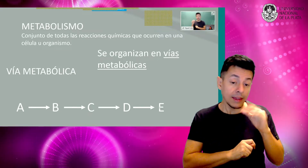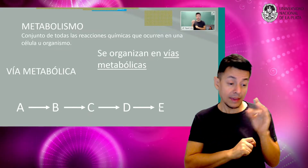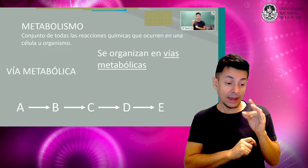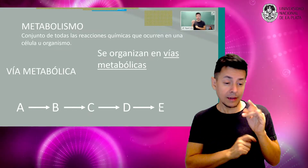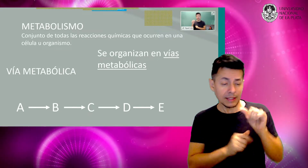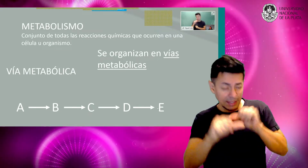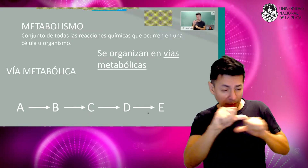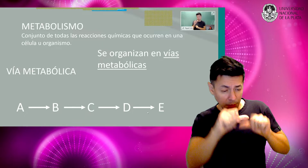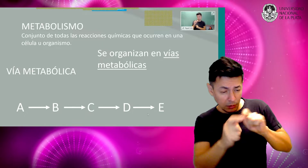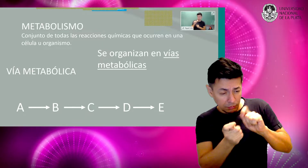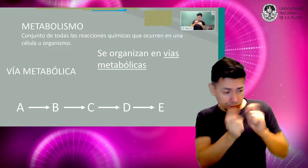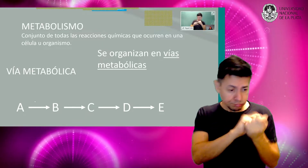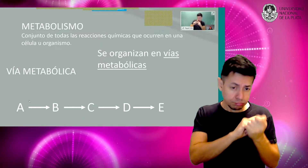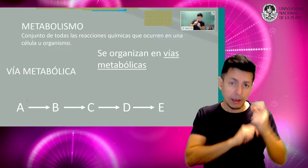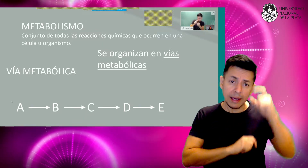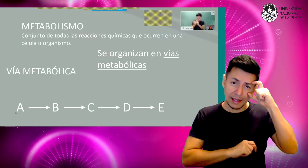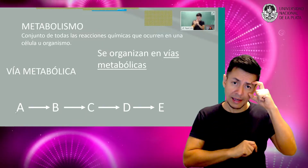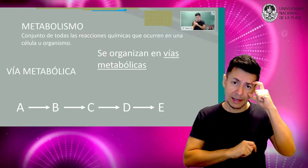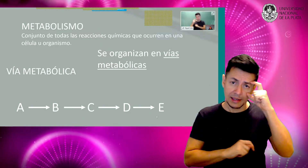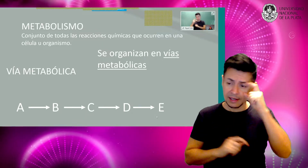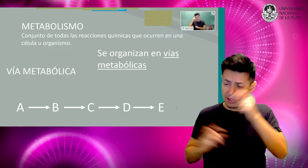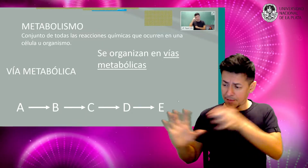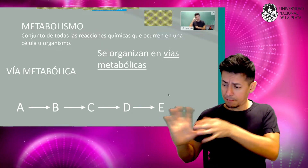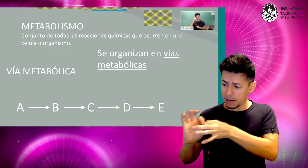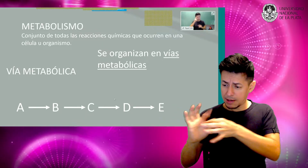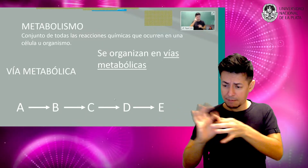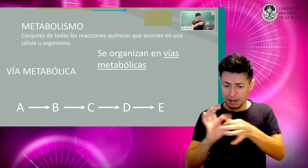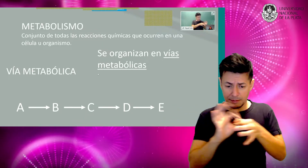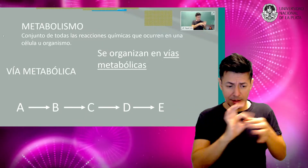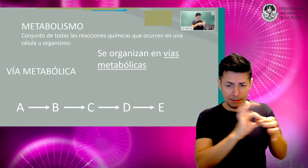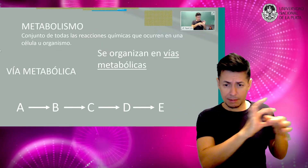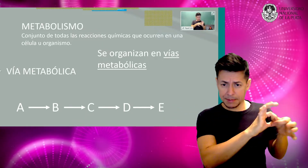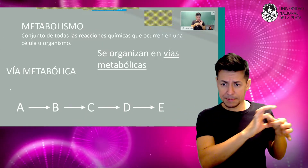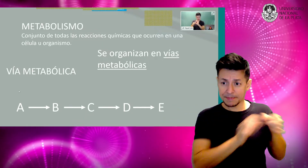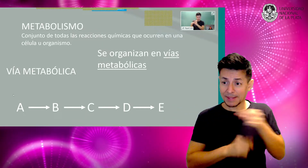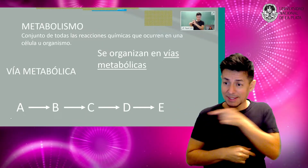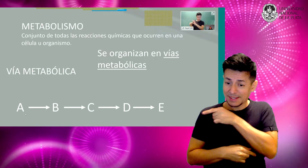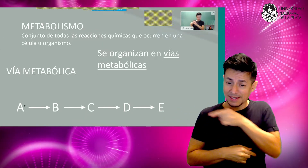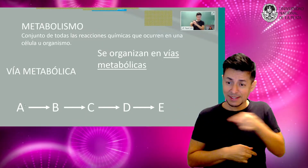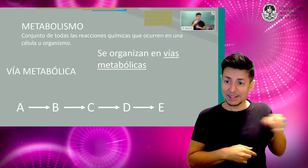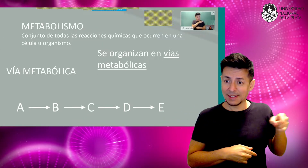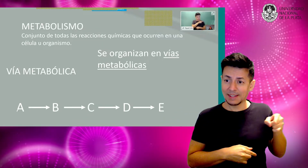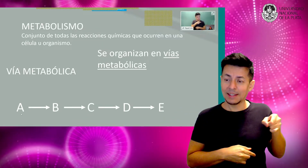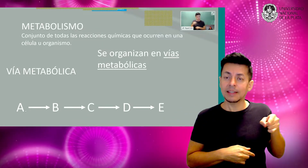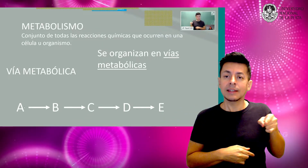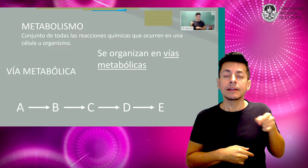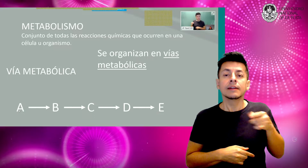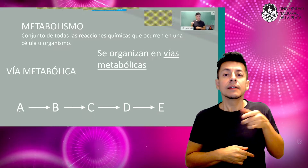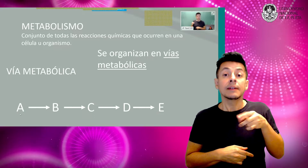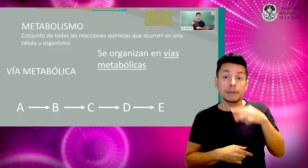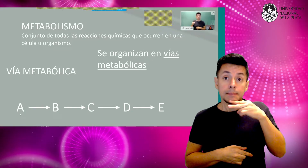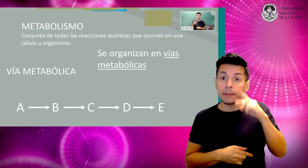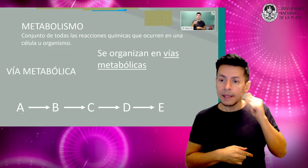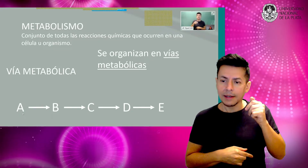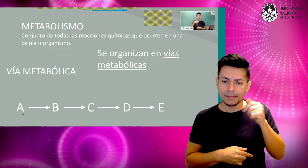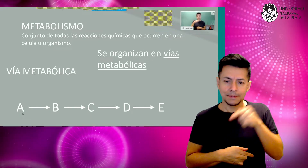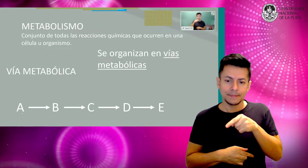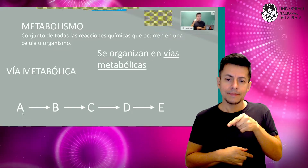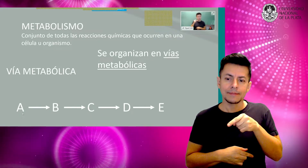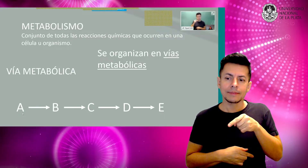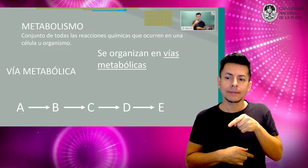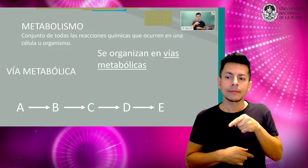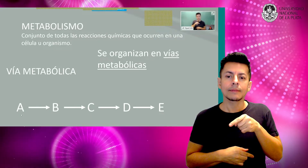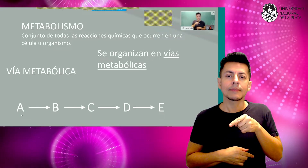E. En este ejemplo de vía metabólica, lo que tenemos es que el reactivo o sustrato